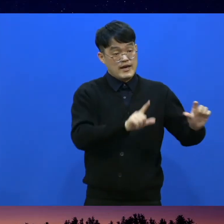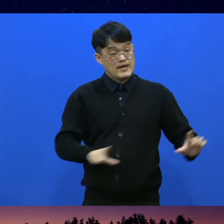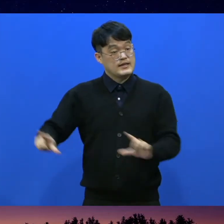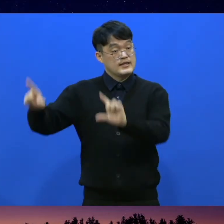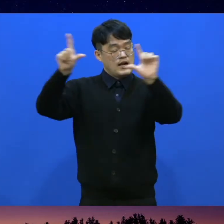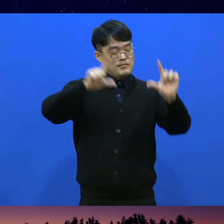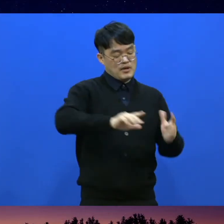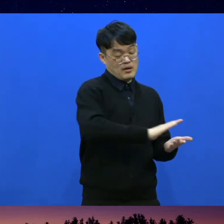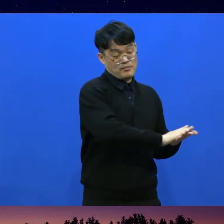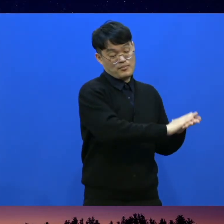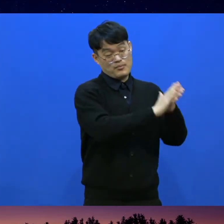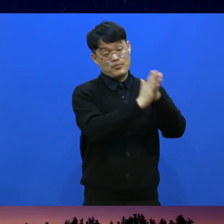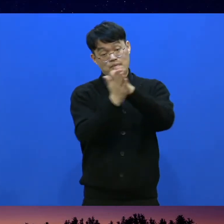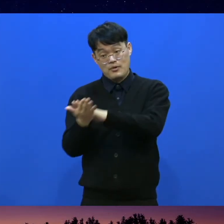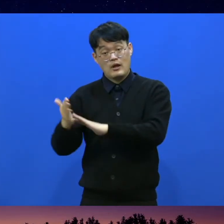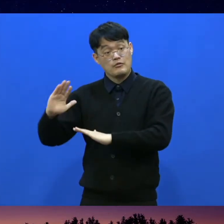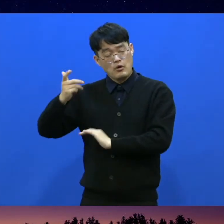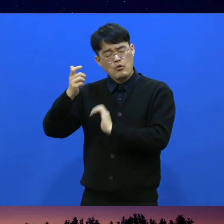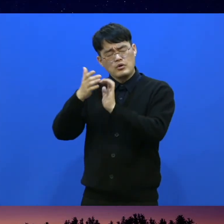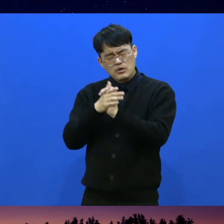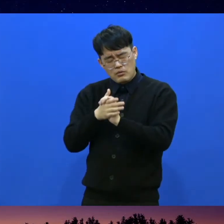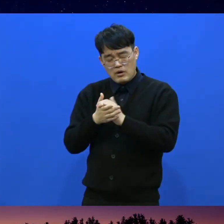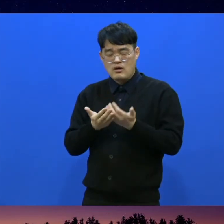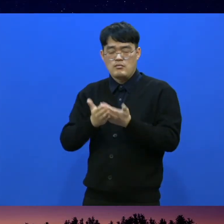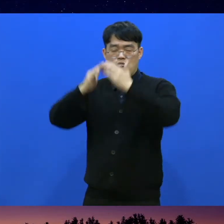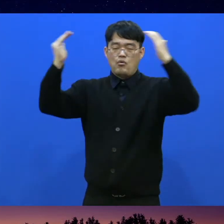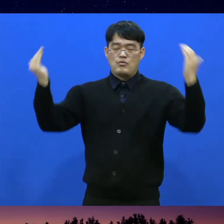삶의 모든 부분에 영향을 미치게 되어 있어요.